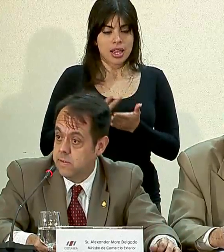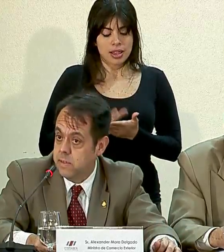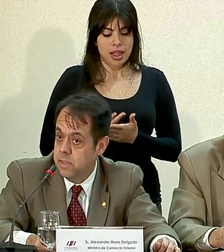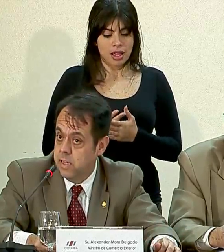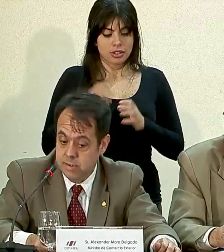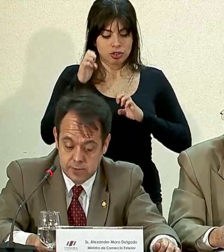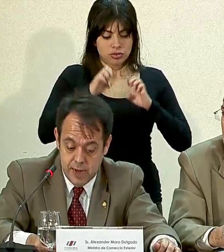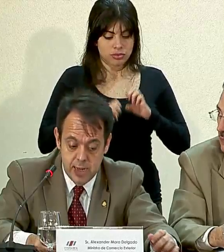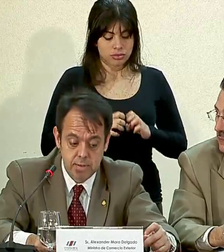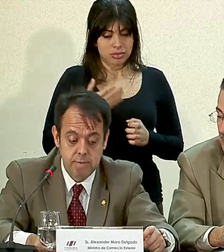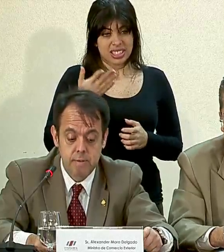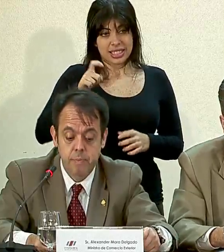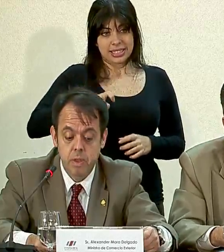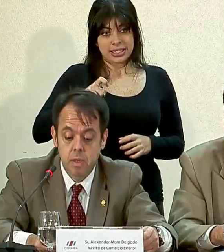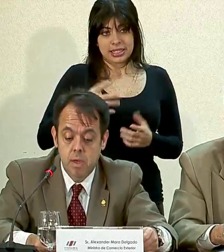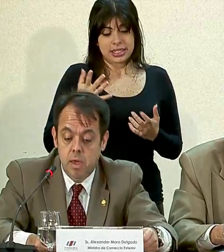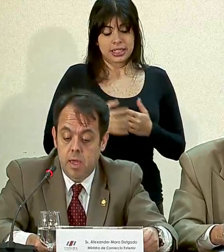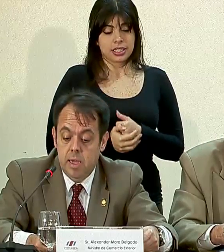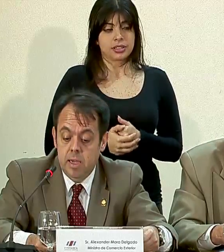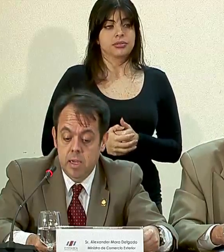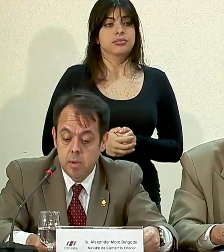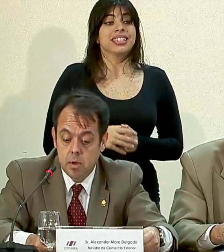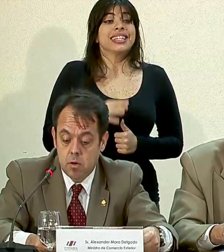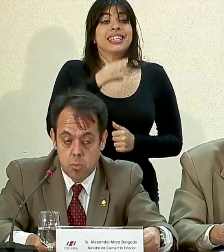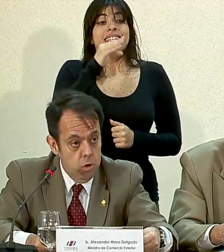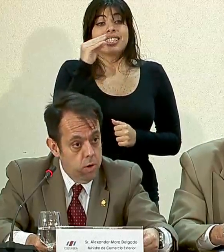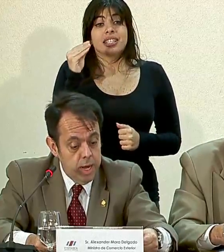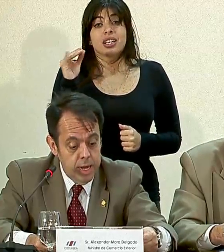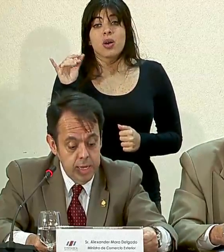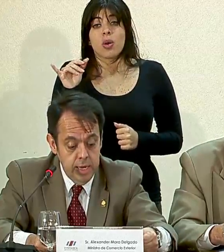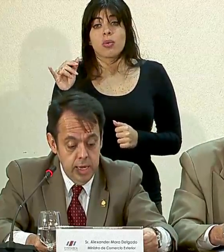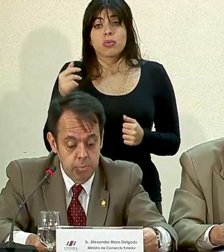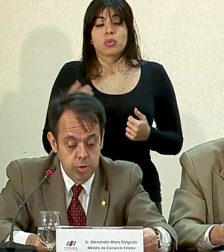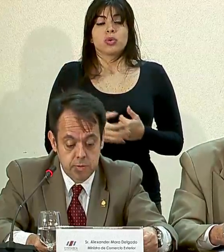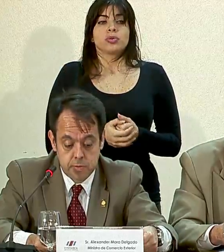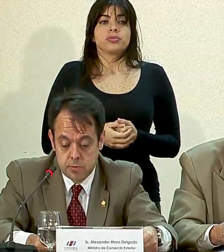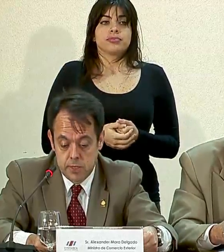validaciones necesarias y, como lo ha